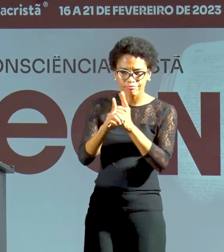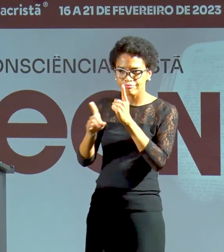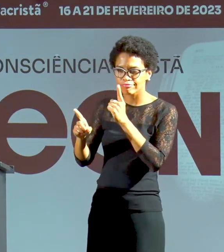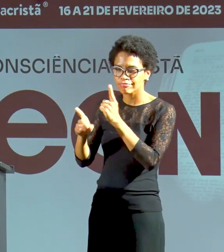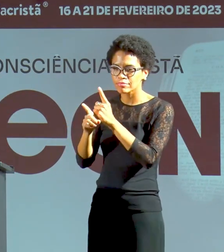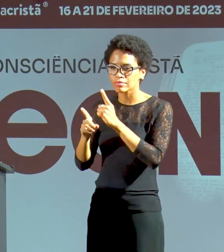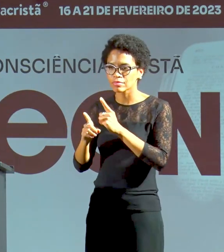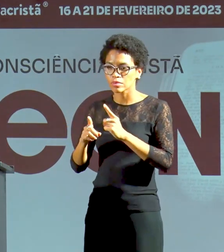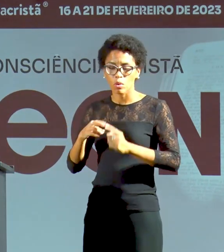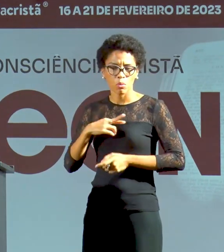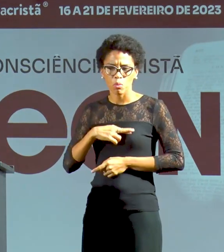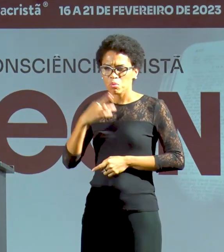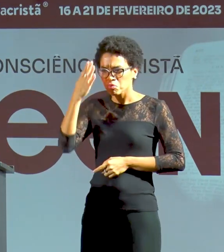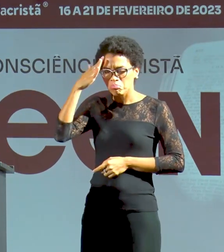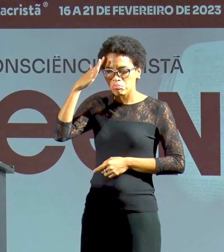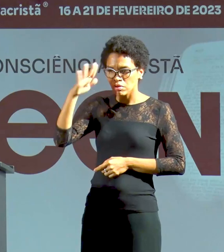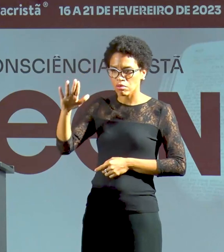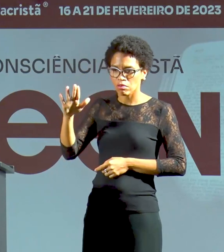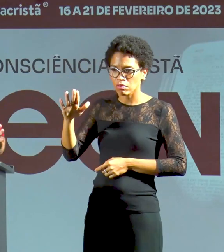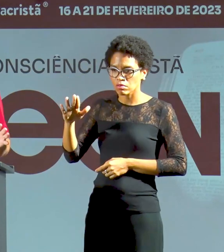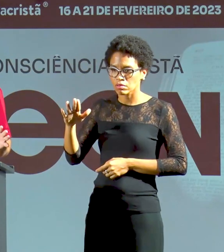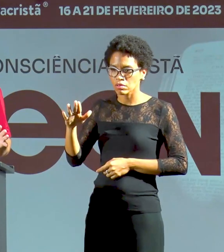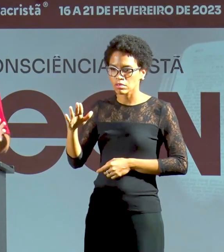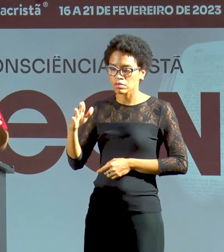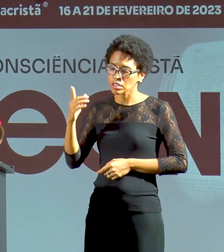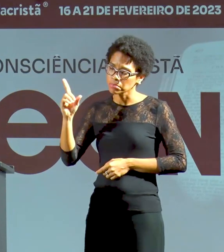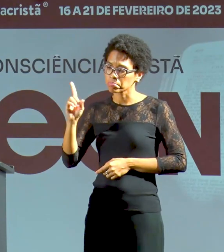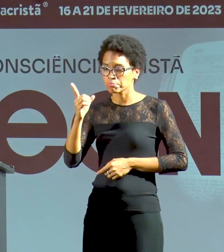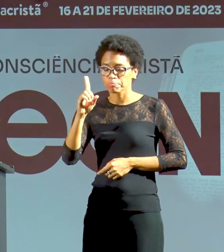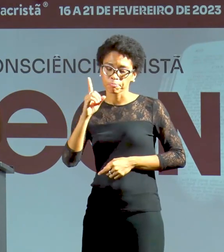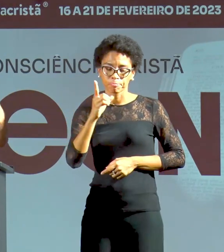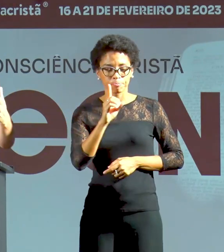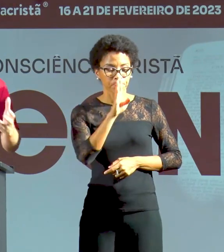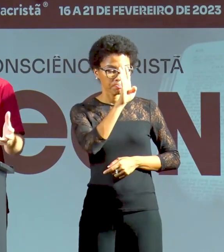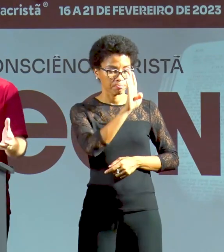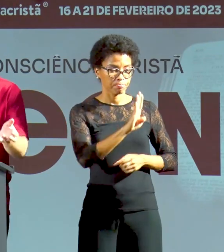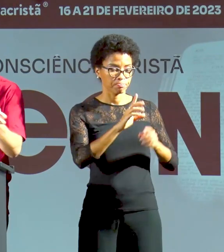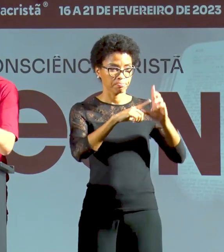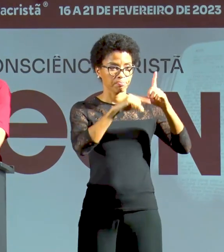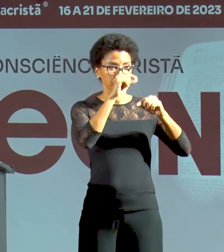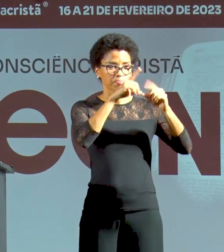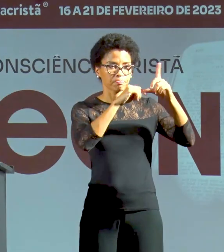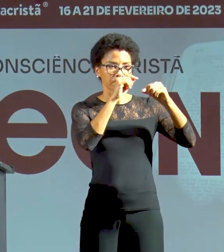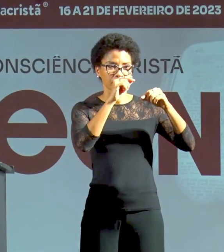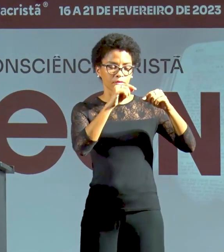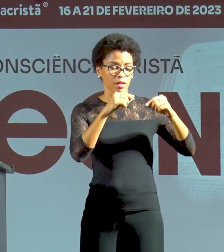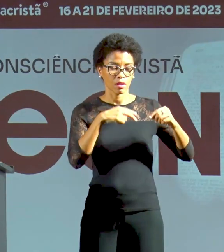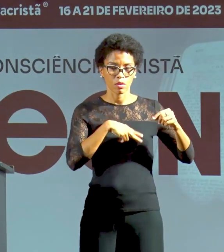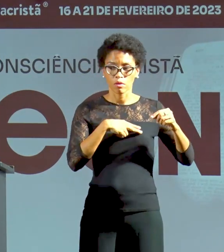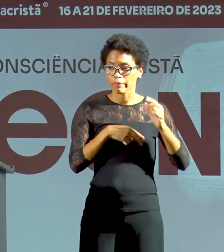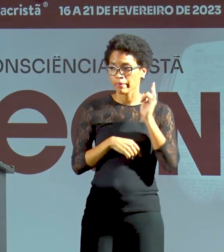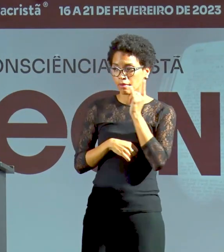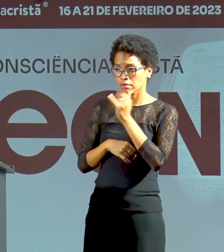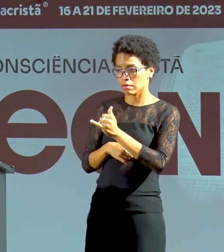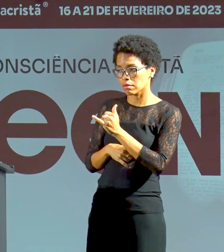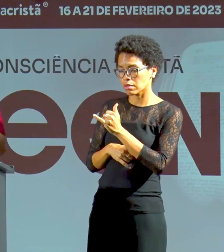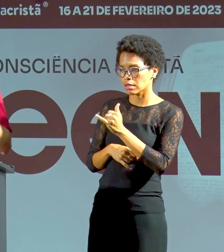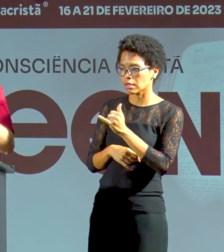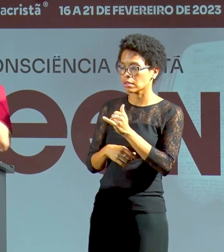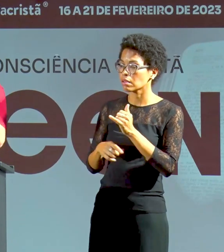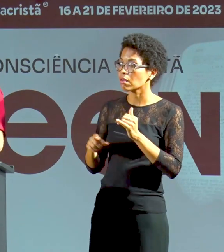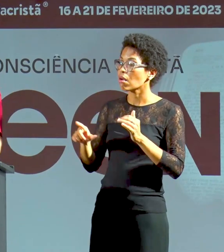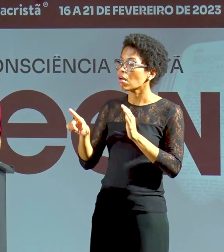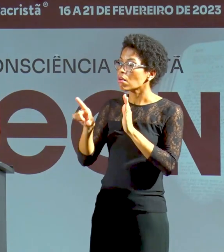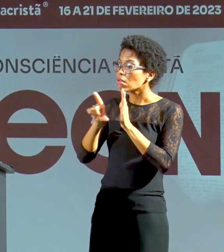Rute não sabia Rute não é Israelita então ela chega em Belém e Noemi certamente vai contar para ela de uma lei que havia em Israel